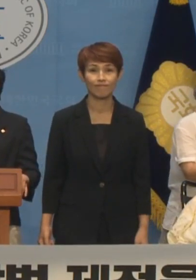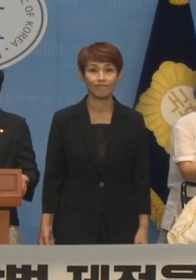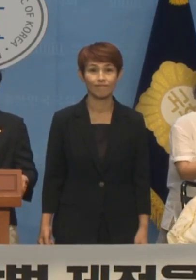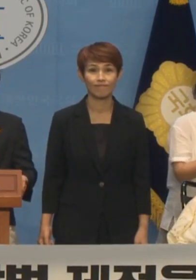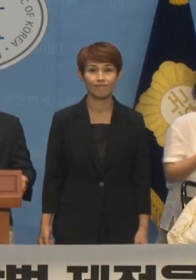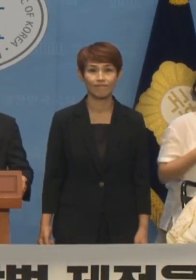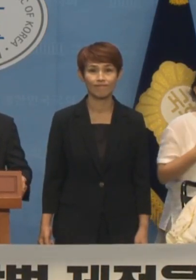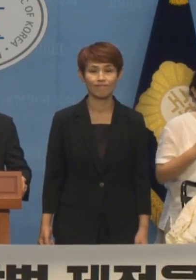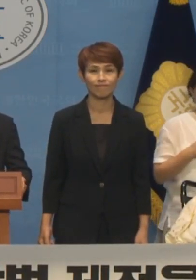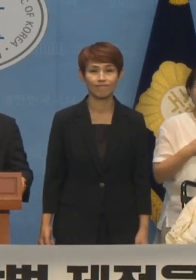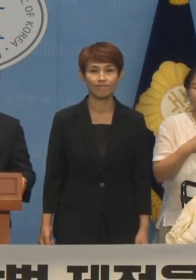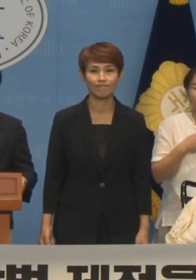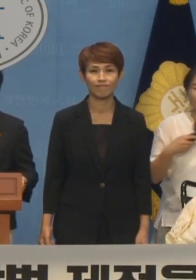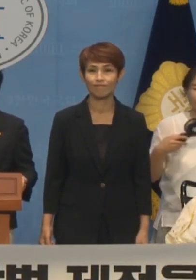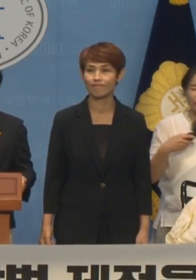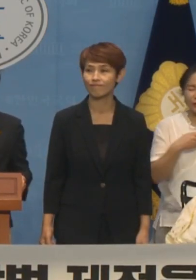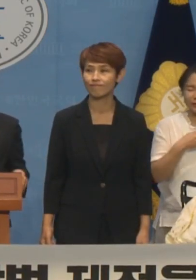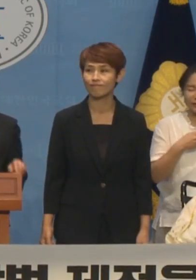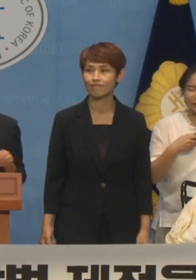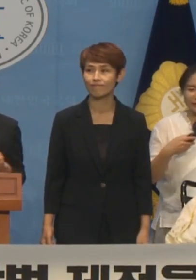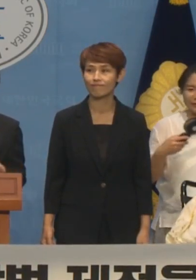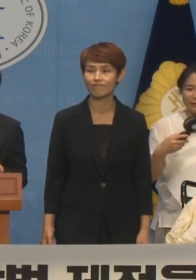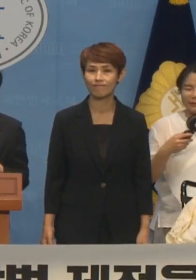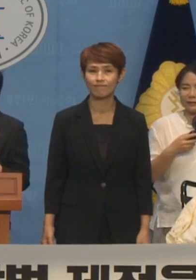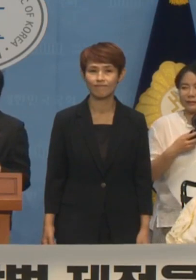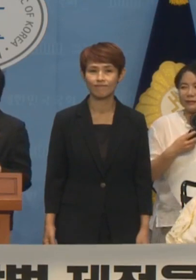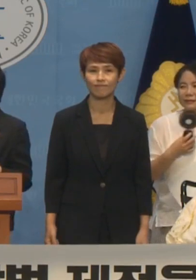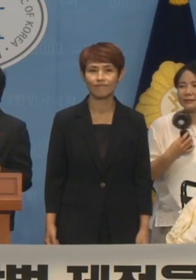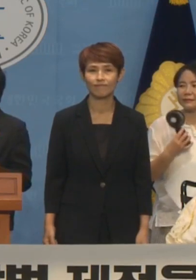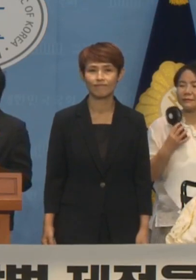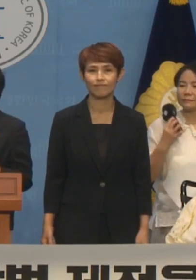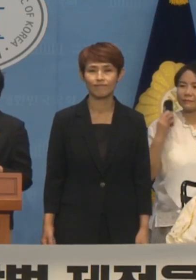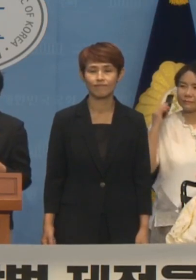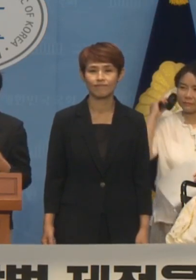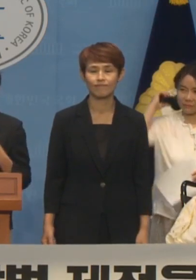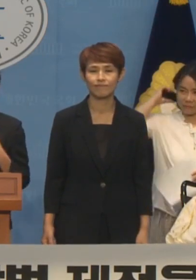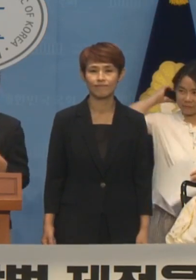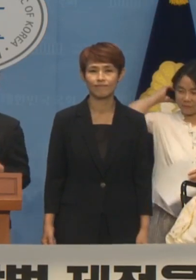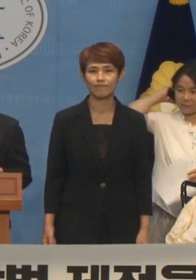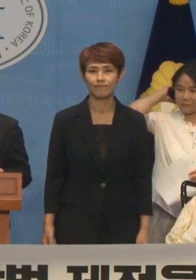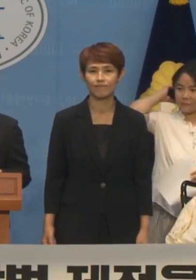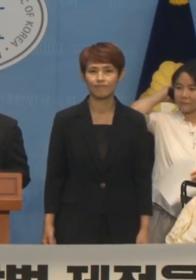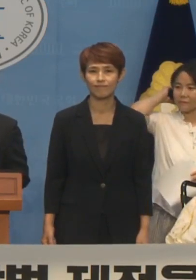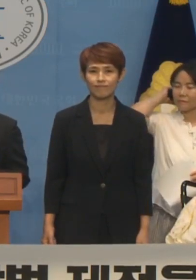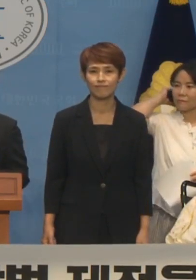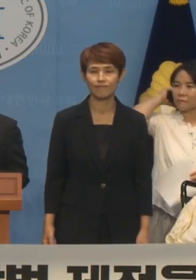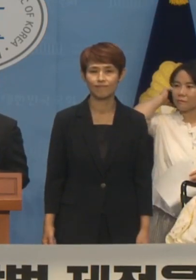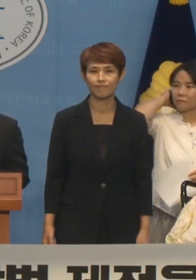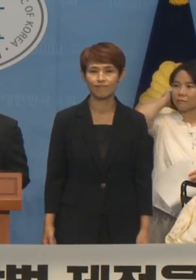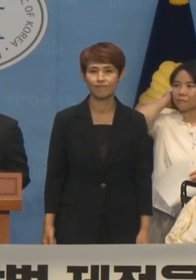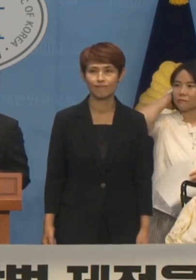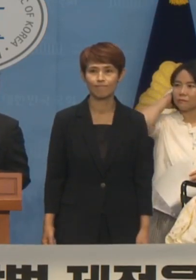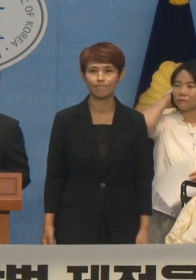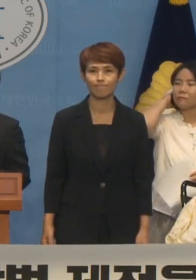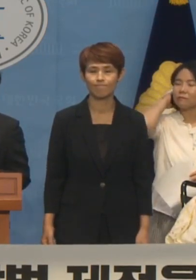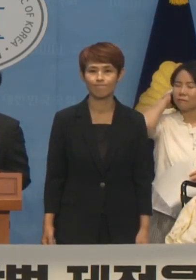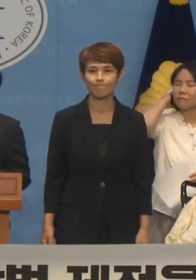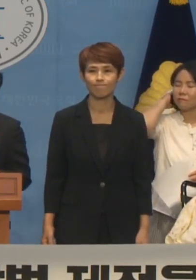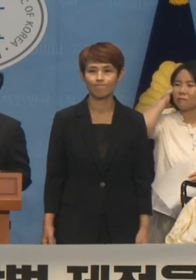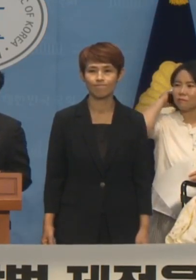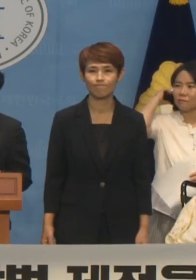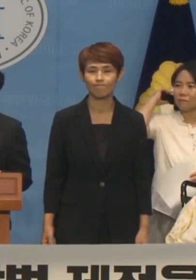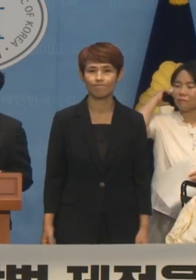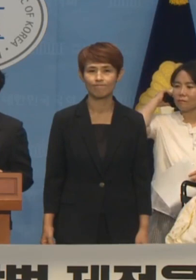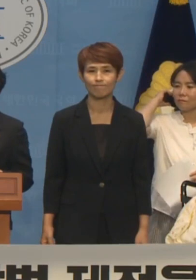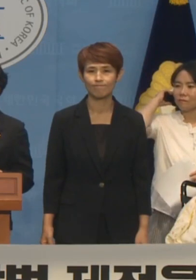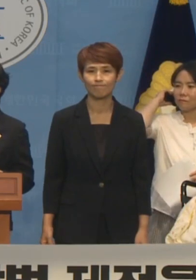시작하기 앞서서 이제 제가 마이크를 따로 이제 전달해 드릴 겁니다. 그래서 이제 김시훈 대표님이랑 이제 서서 하실 수 있는 분들은 서서